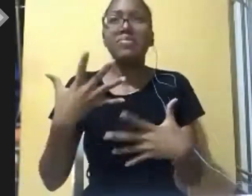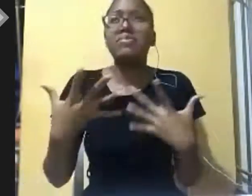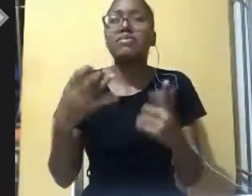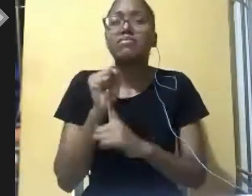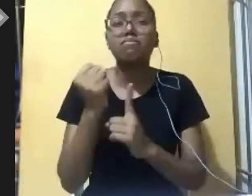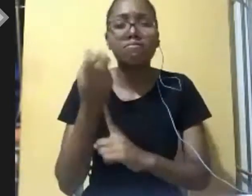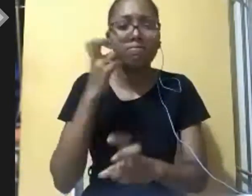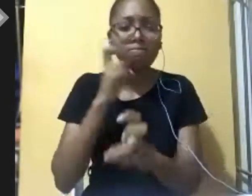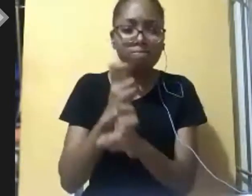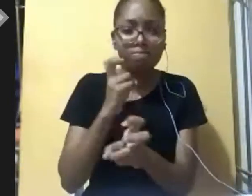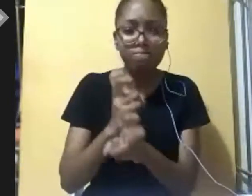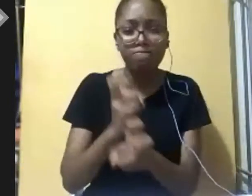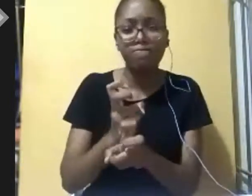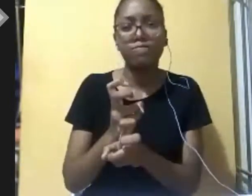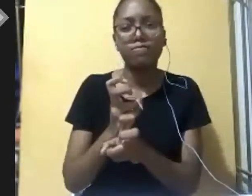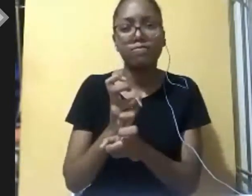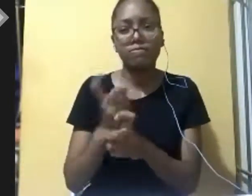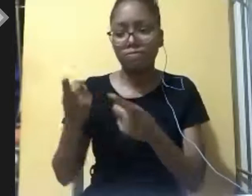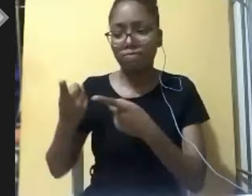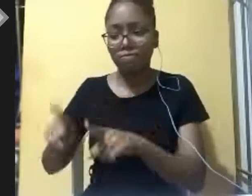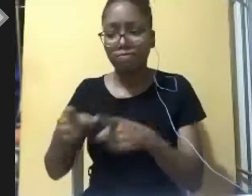por un dolor.